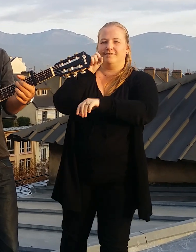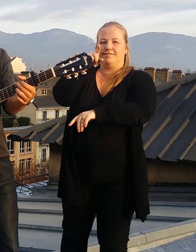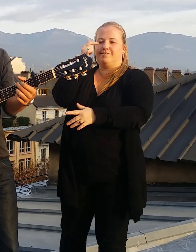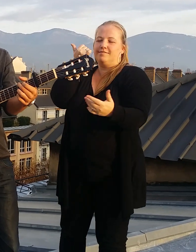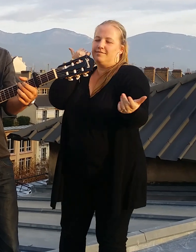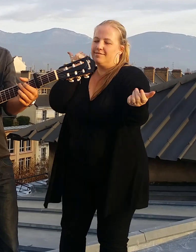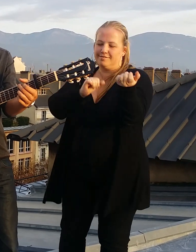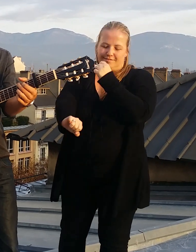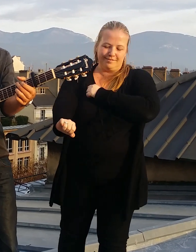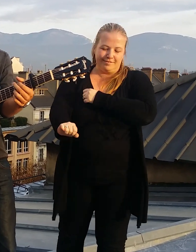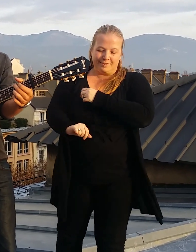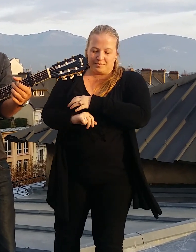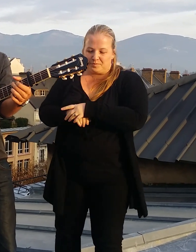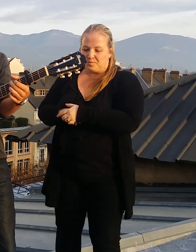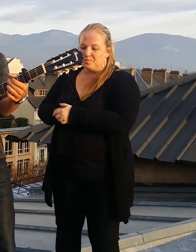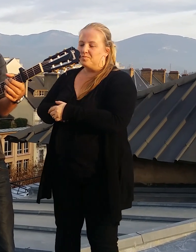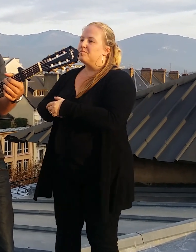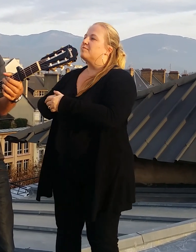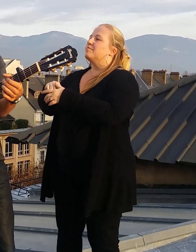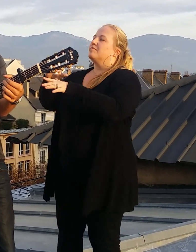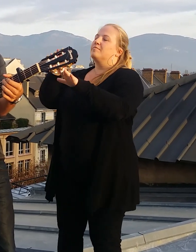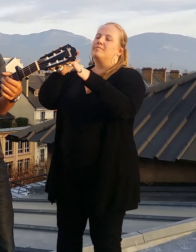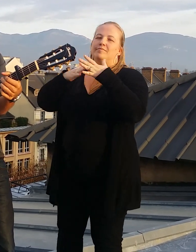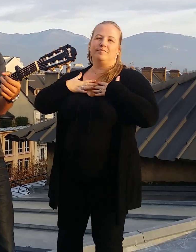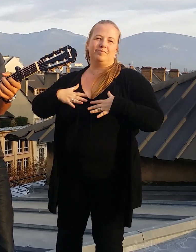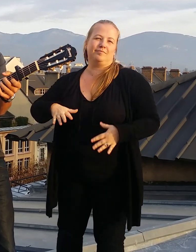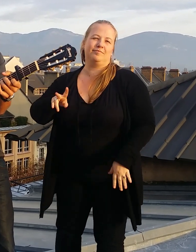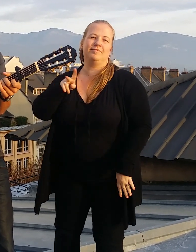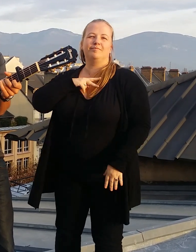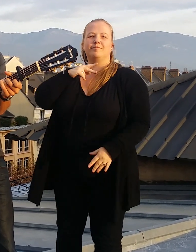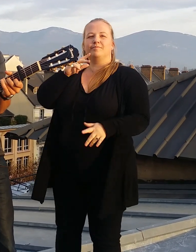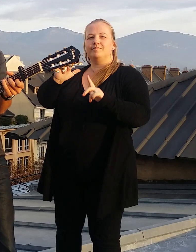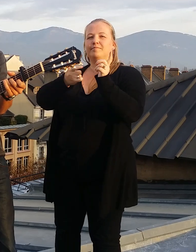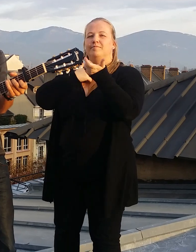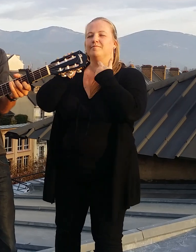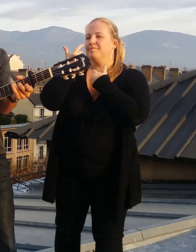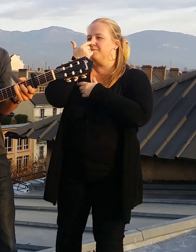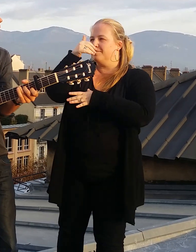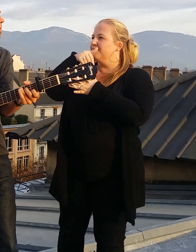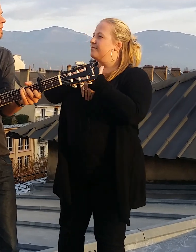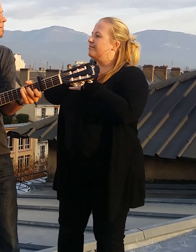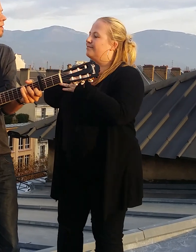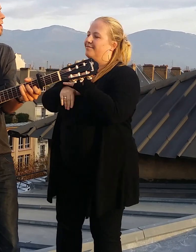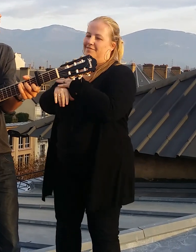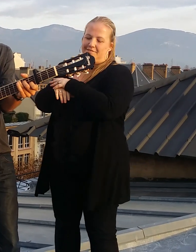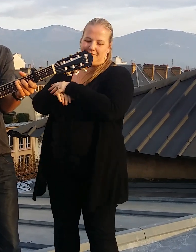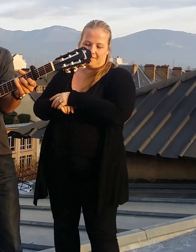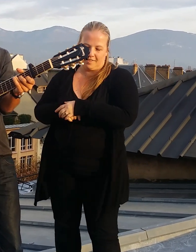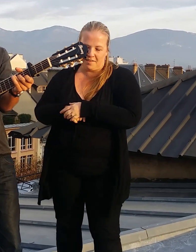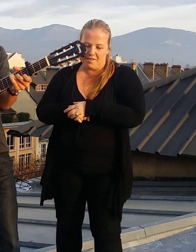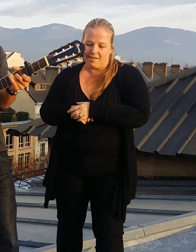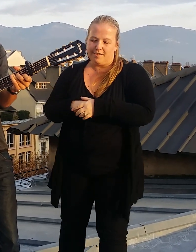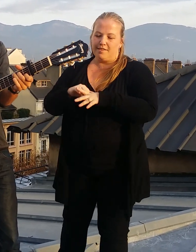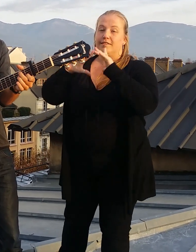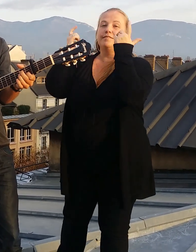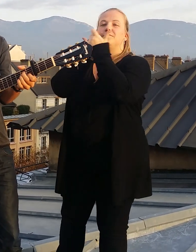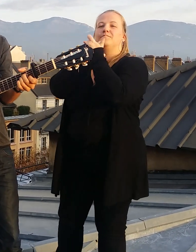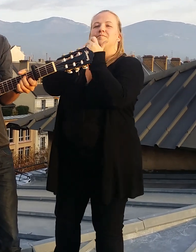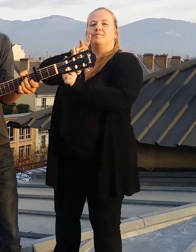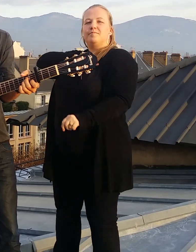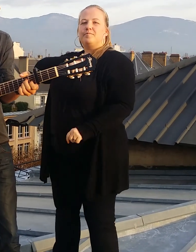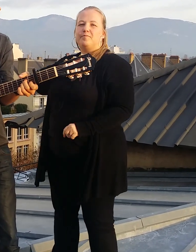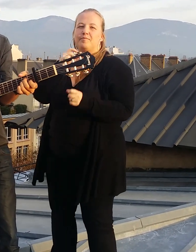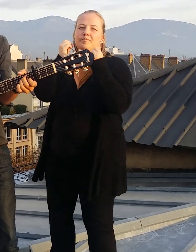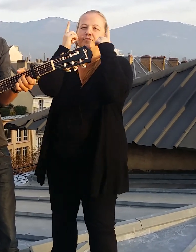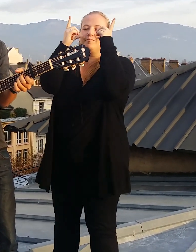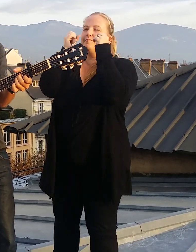cette maladie qui gêne. Et si mon corps m'emprisonne, et si